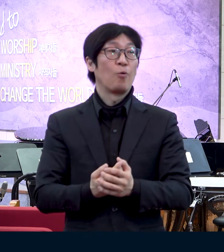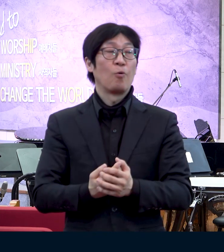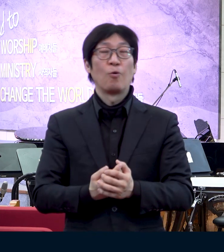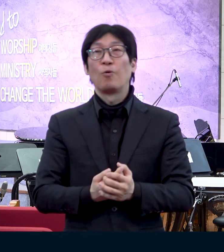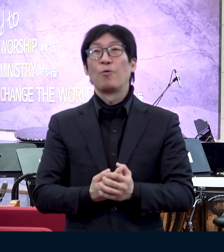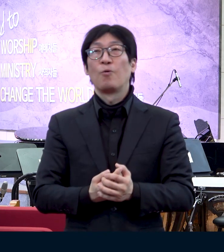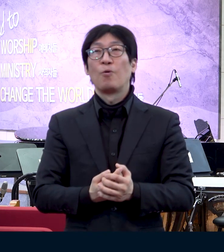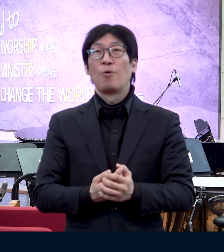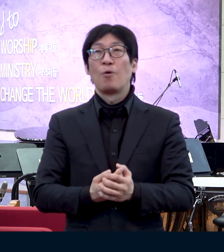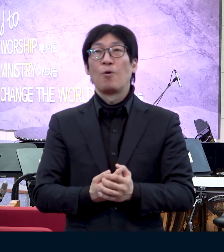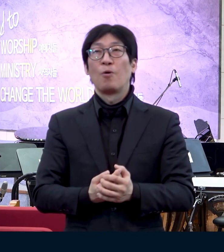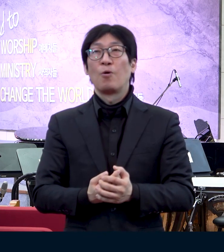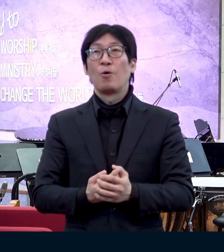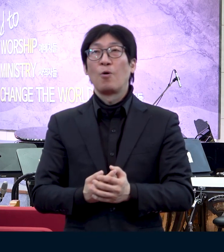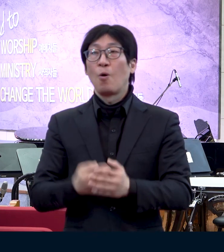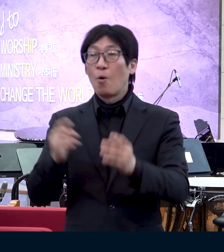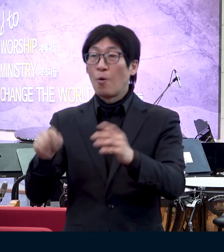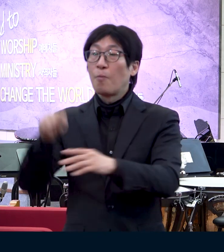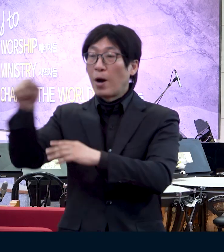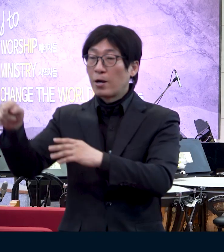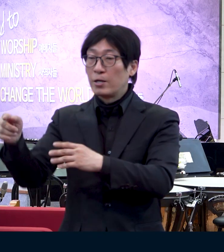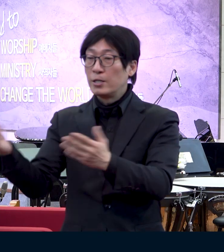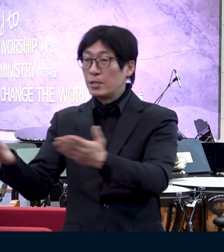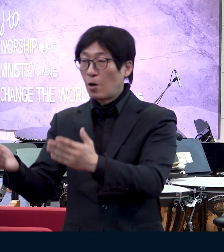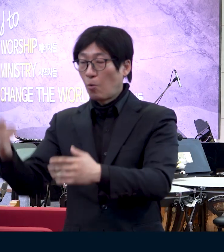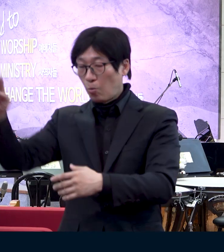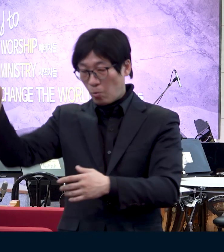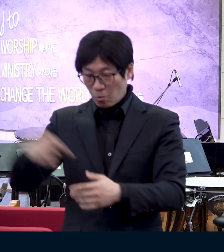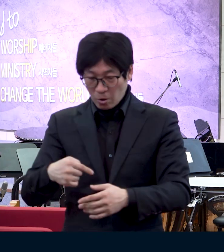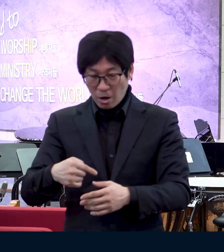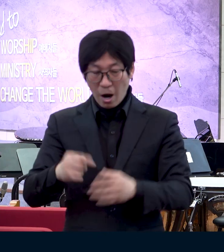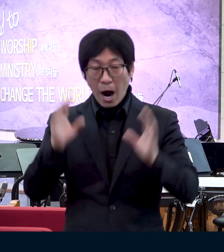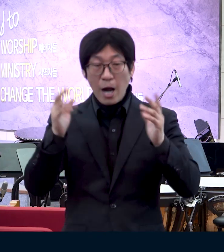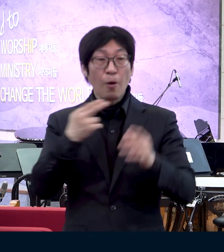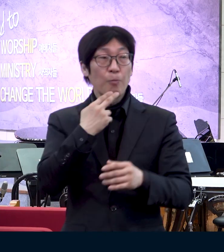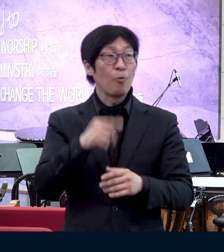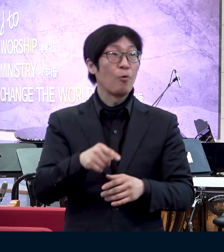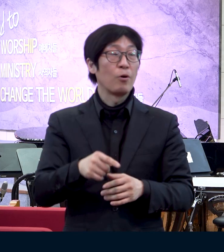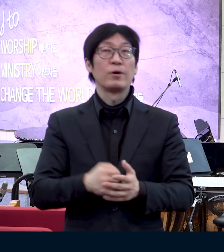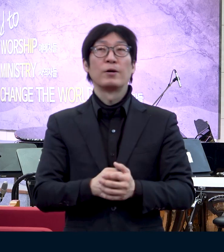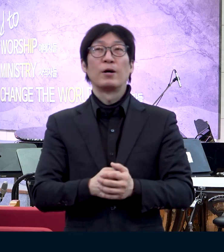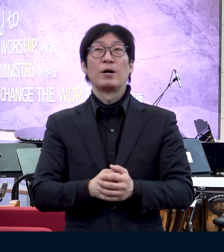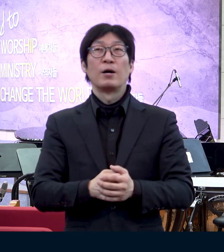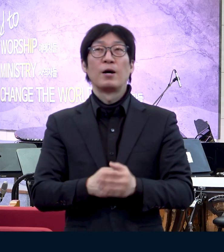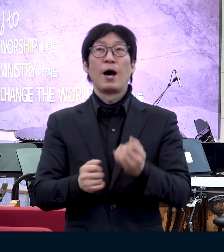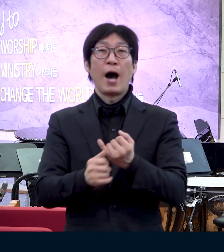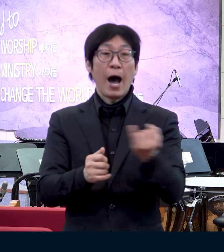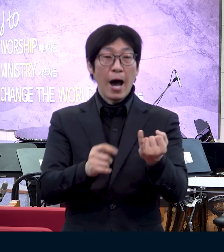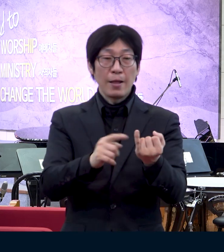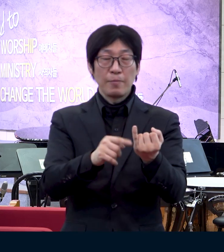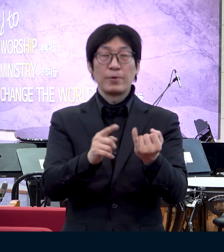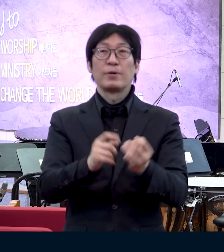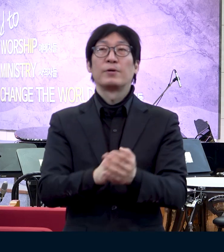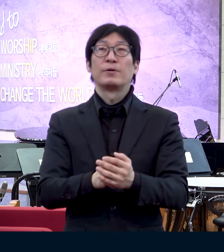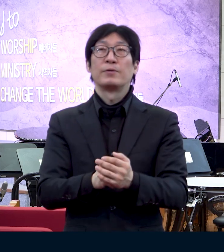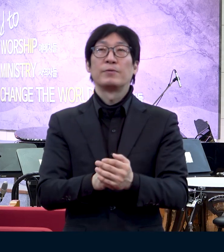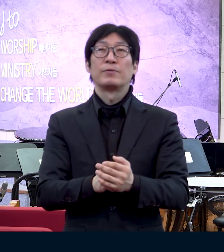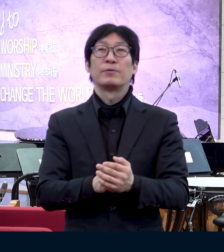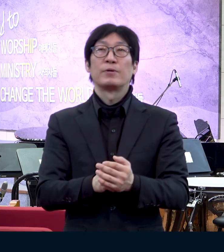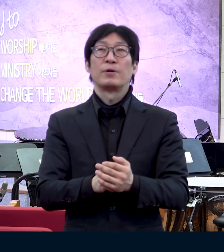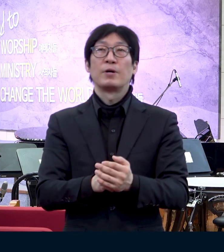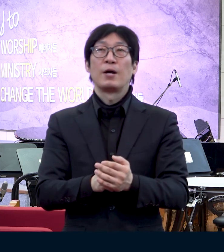거예요. 그래서 밖에 나갔다가 와 보니까 애들이 없어요. 보니까 그 아내가